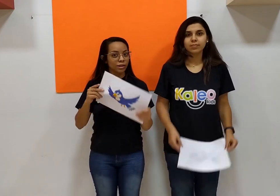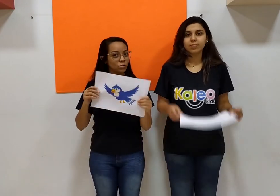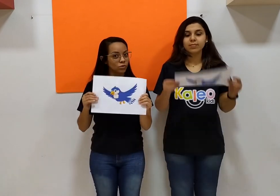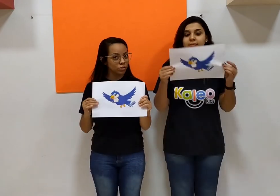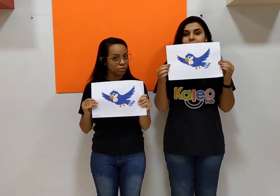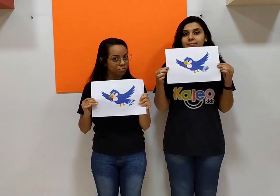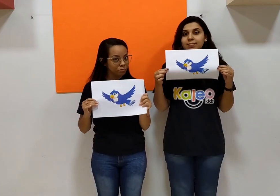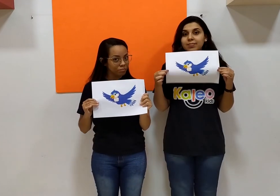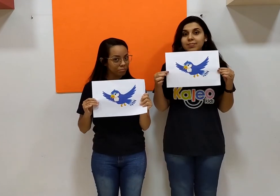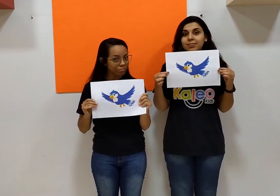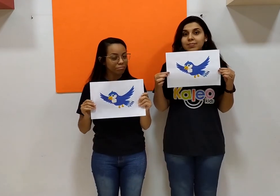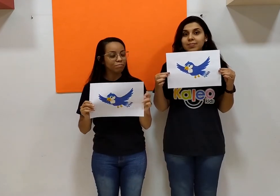pássaros,